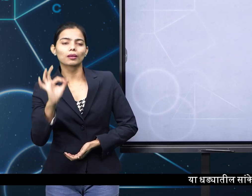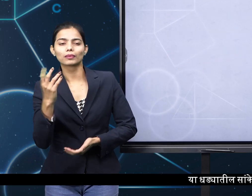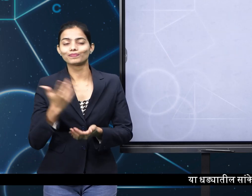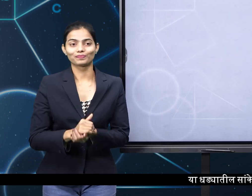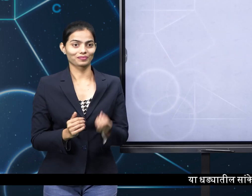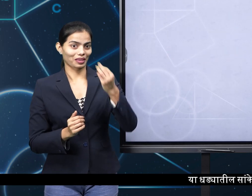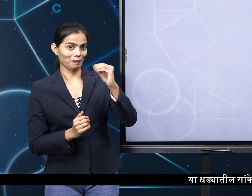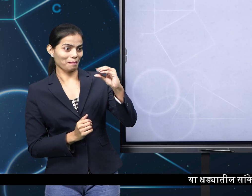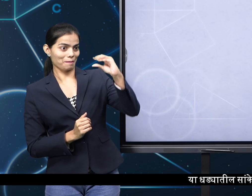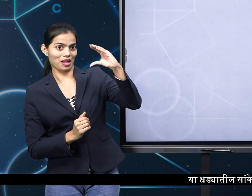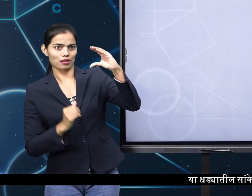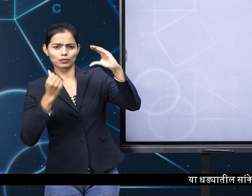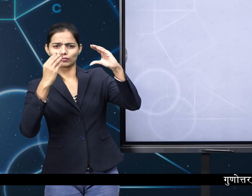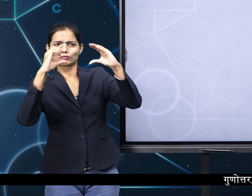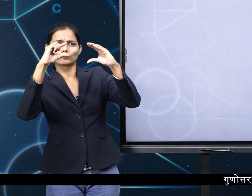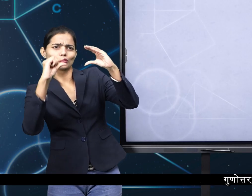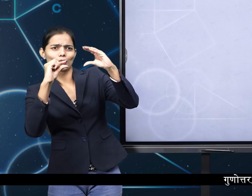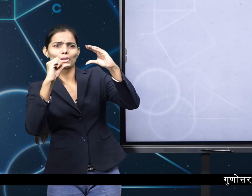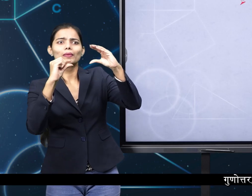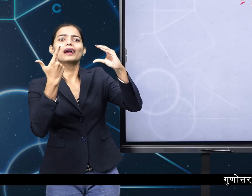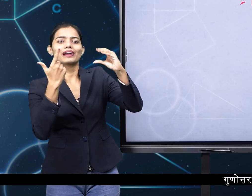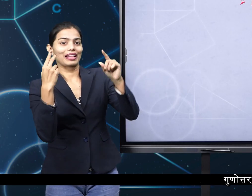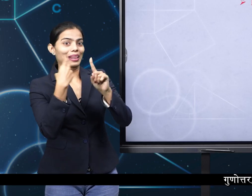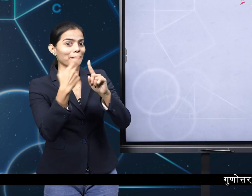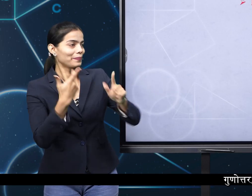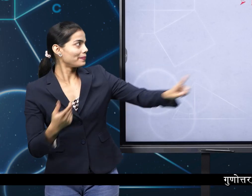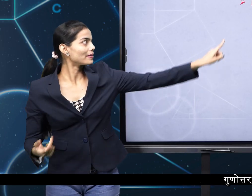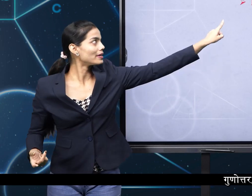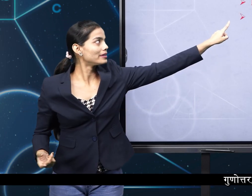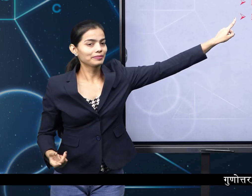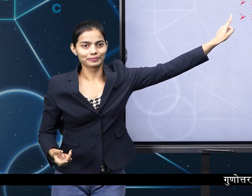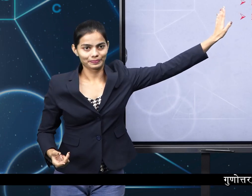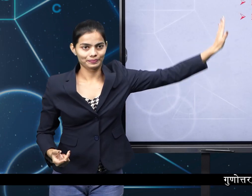या धड्यातील सांकेतिक शब्द गुणोत्तर,